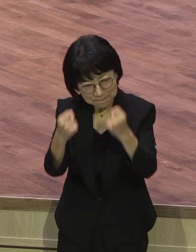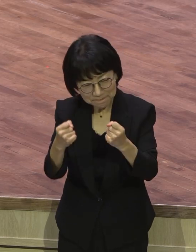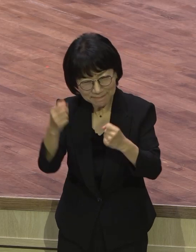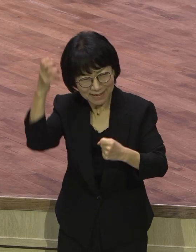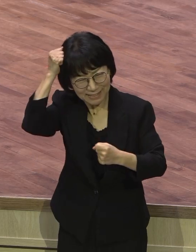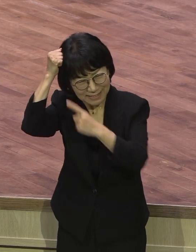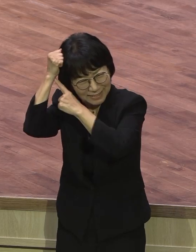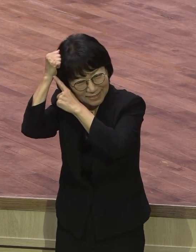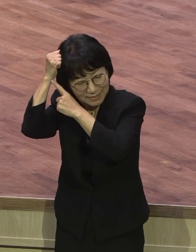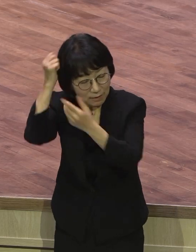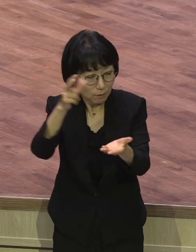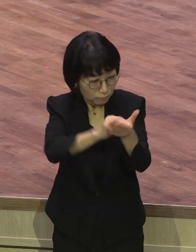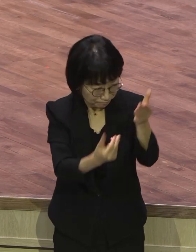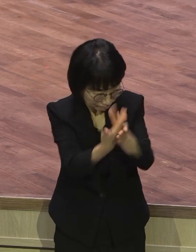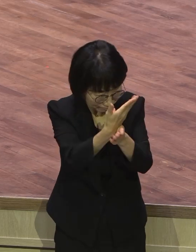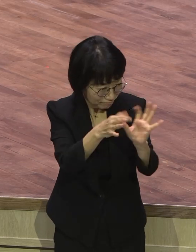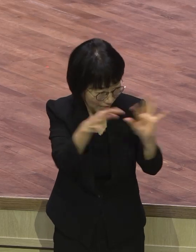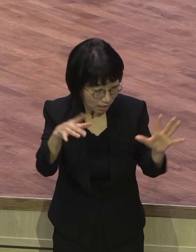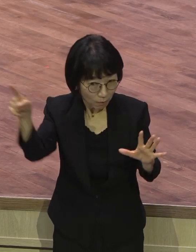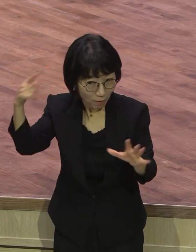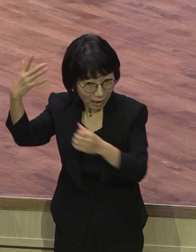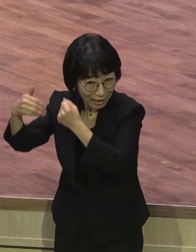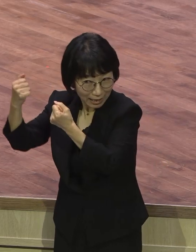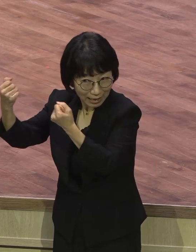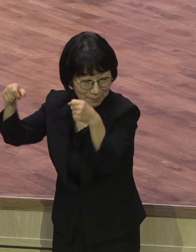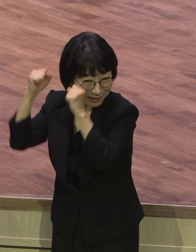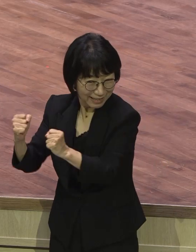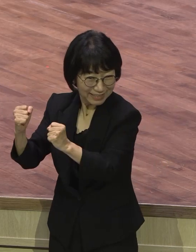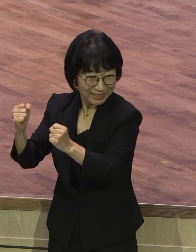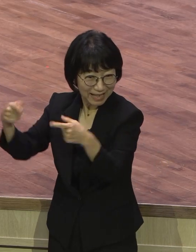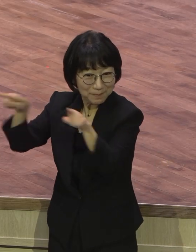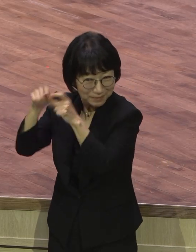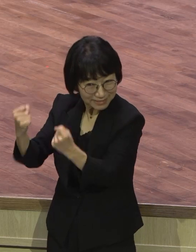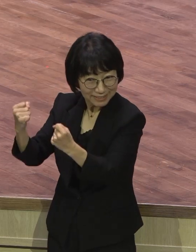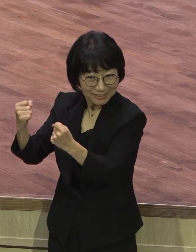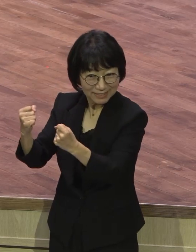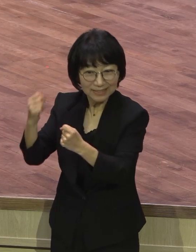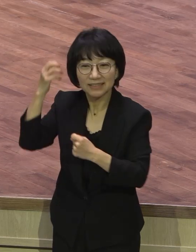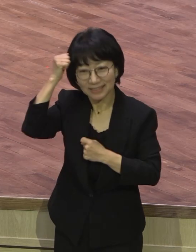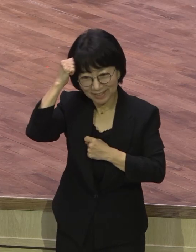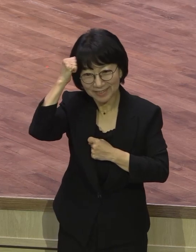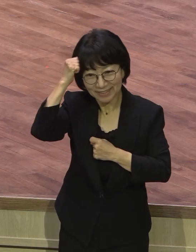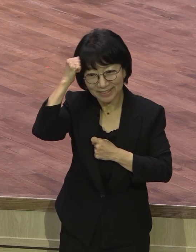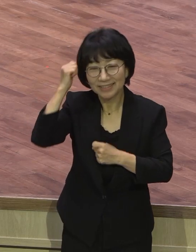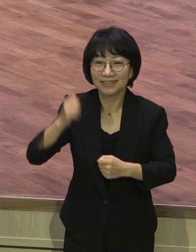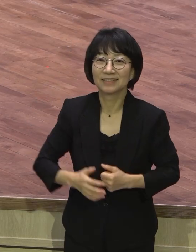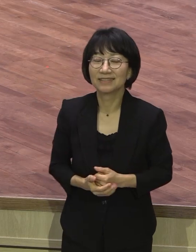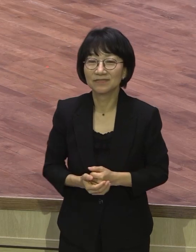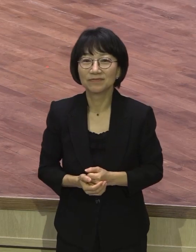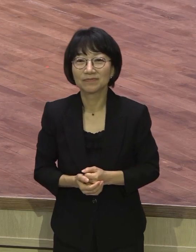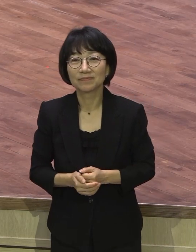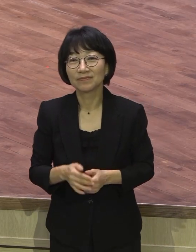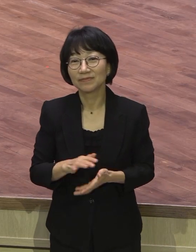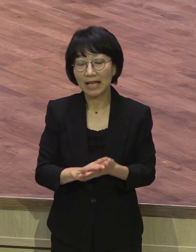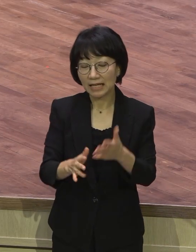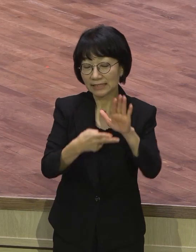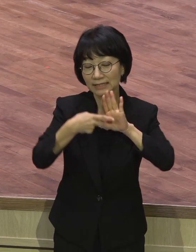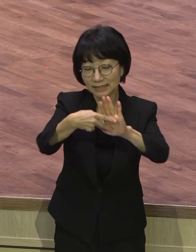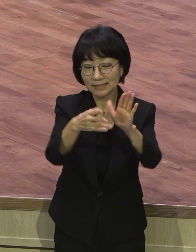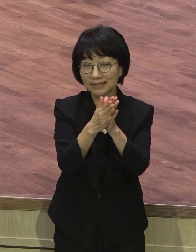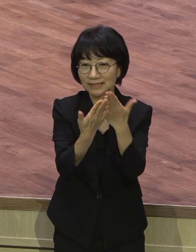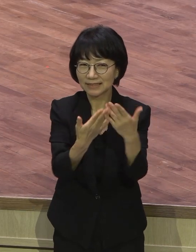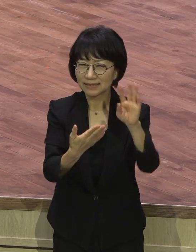계신다 늘 같이 계신다고 이걸 믿어야 돼 이사야